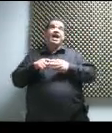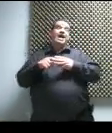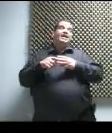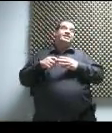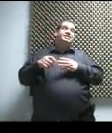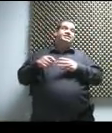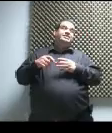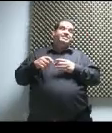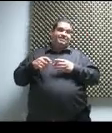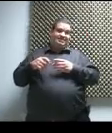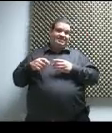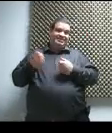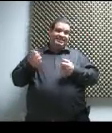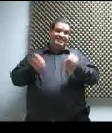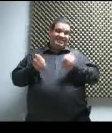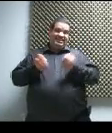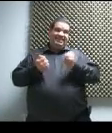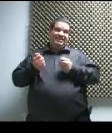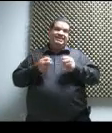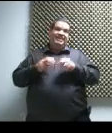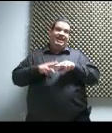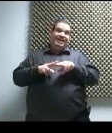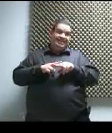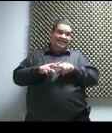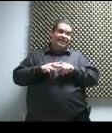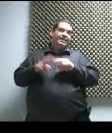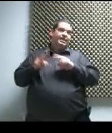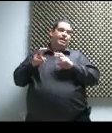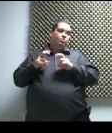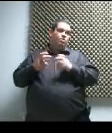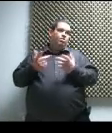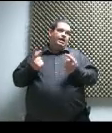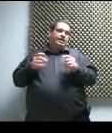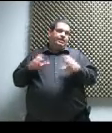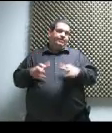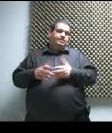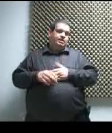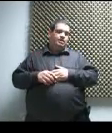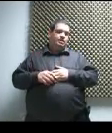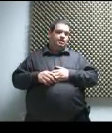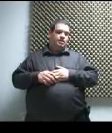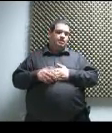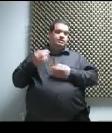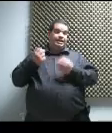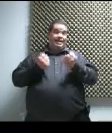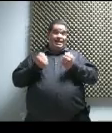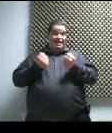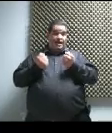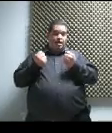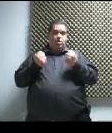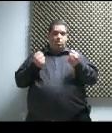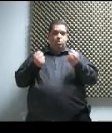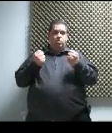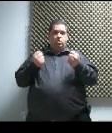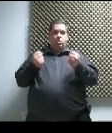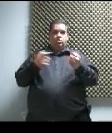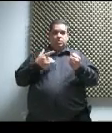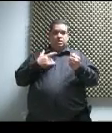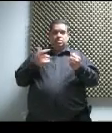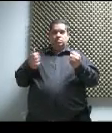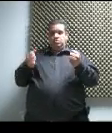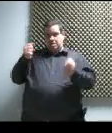caminando, o si estás en el tren, o en la guagua, estás guiando como tal, ¿qué uno debe hacer? Ok, si estás en el vehículo y estás en movimiento, y tú sientes que el carro